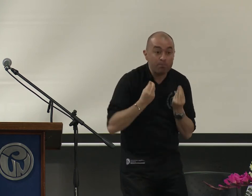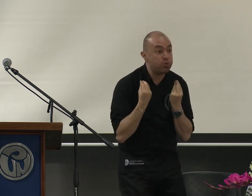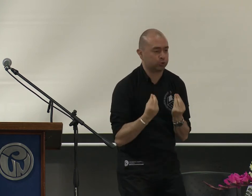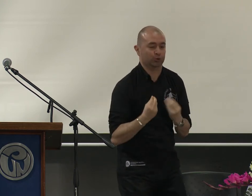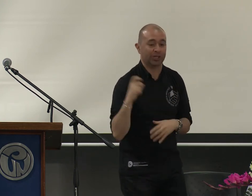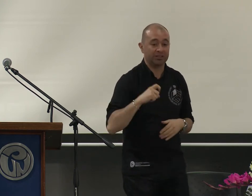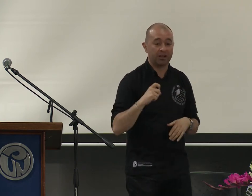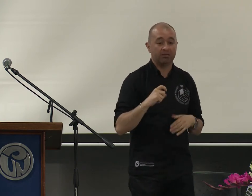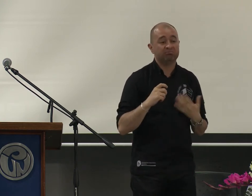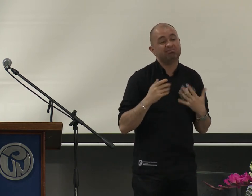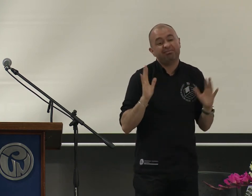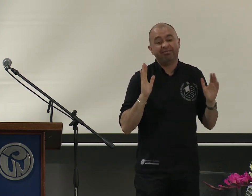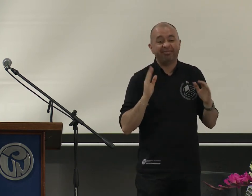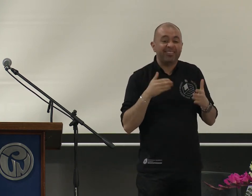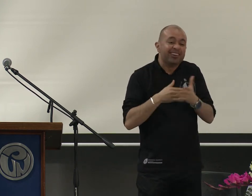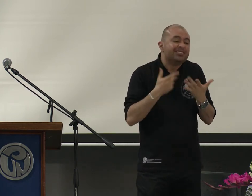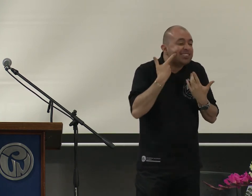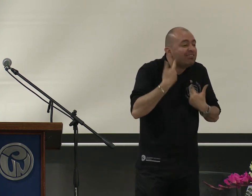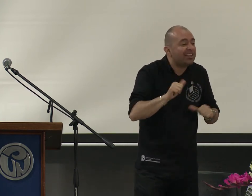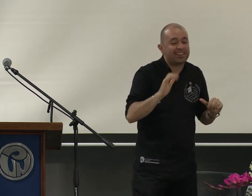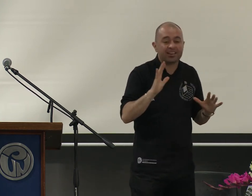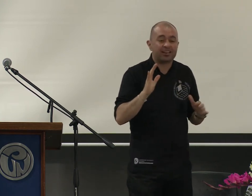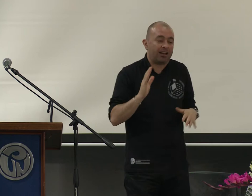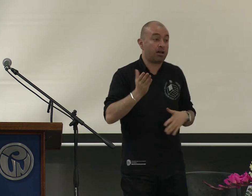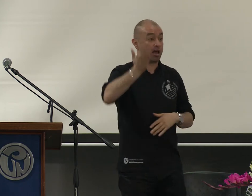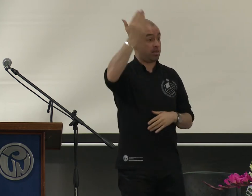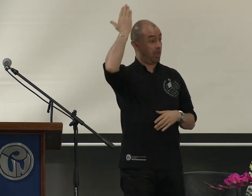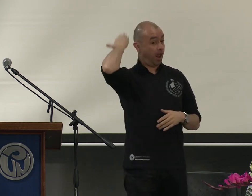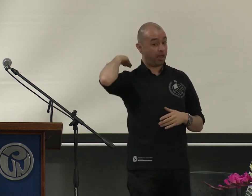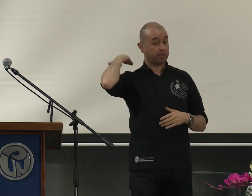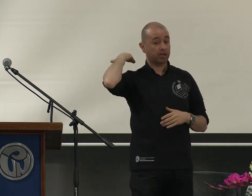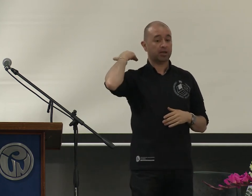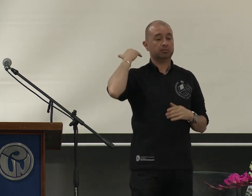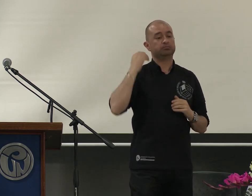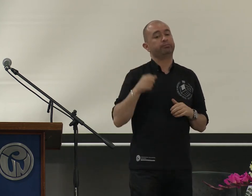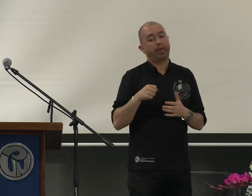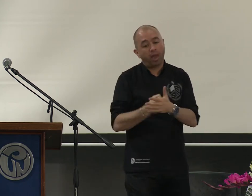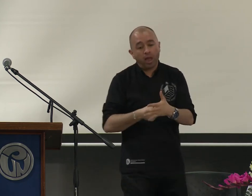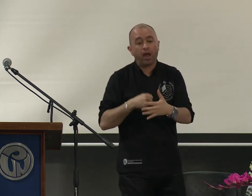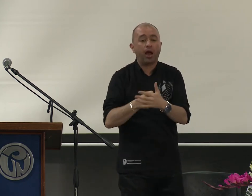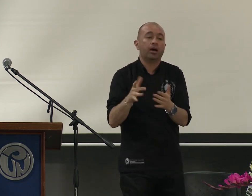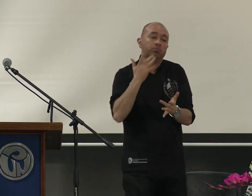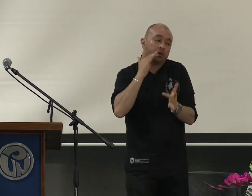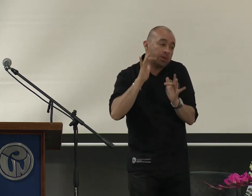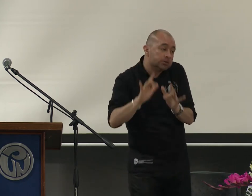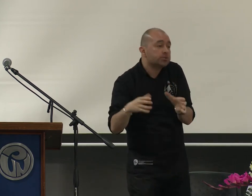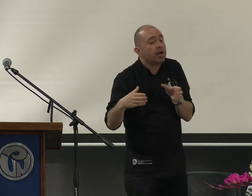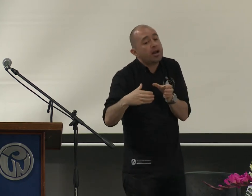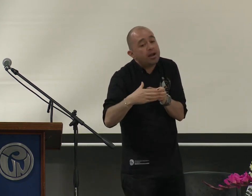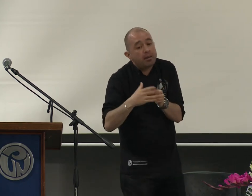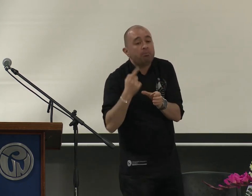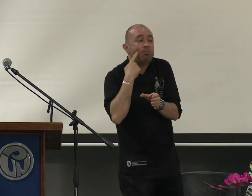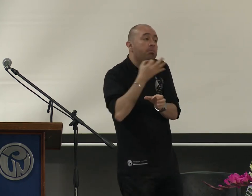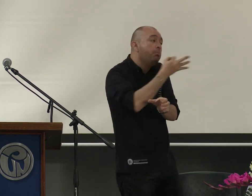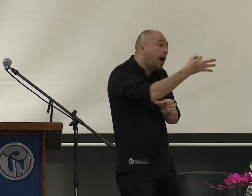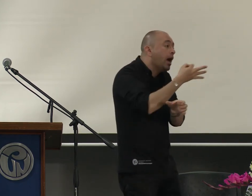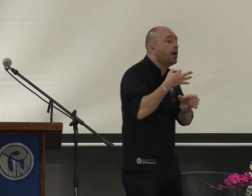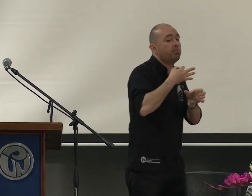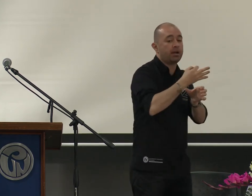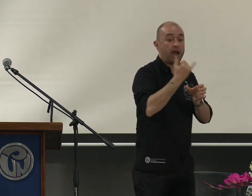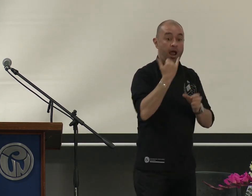formación pedagógica en la formación de la licenciatura todos y cada uno de nosotros podamos